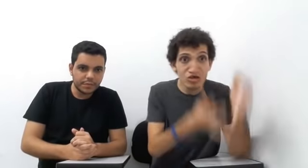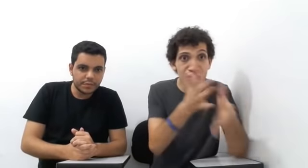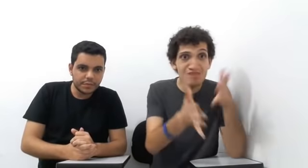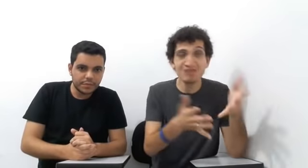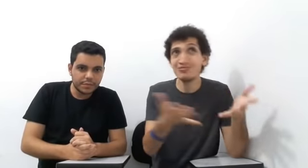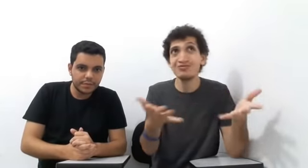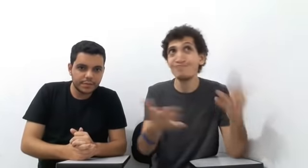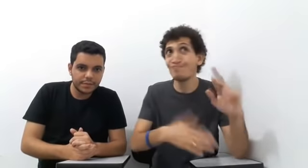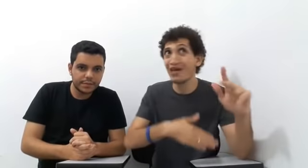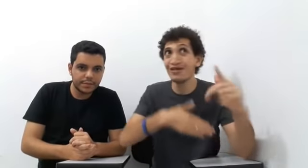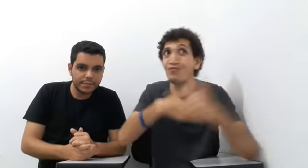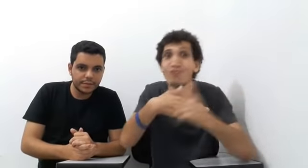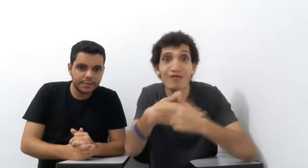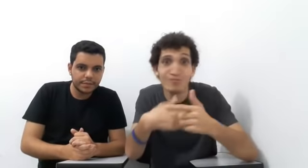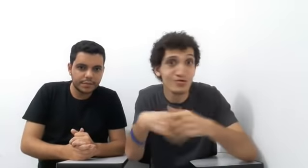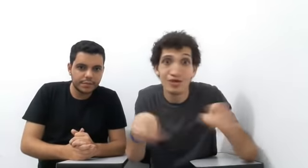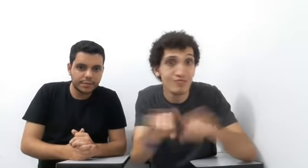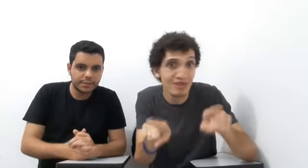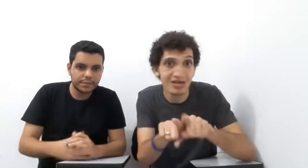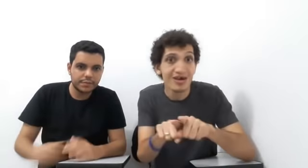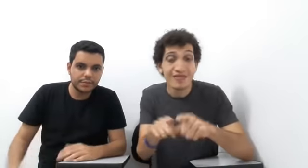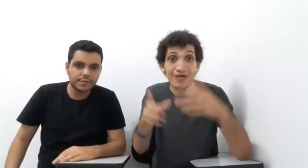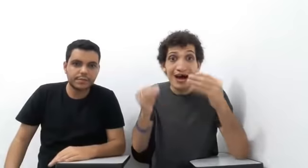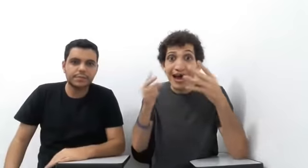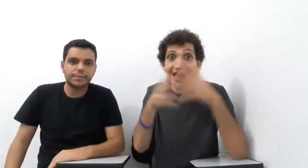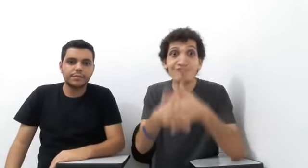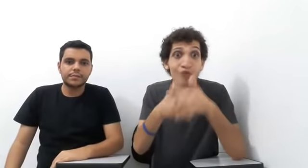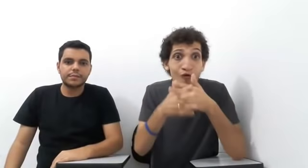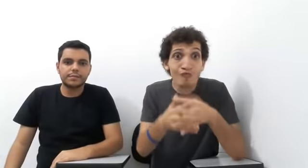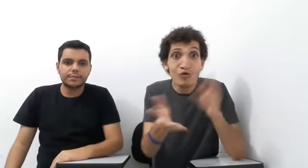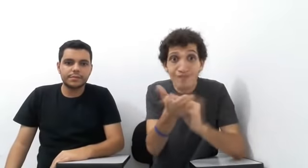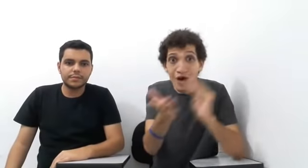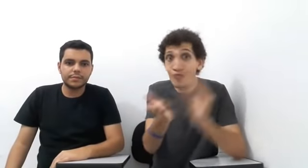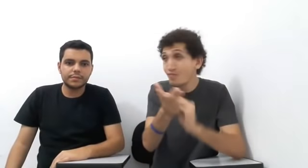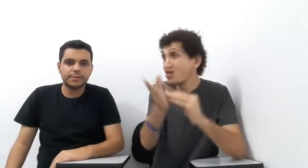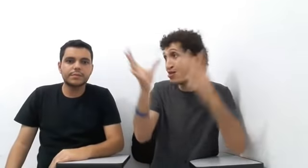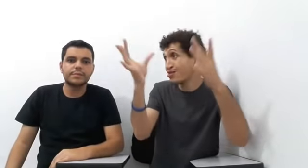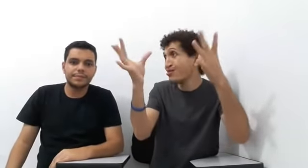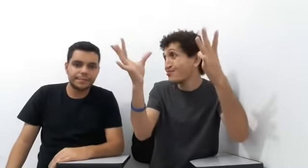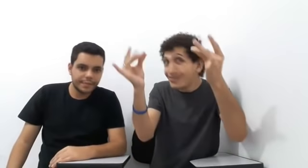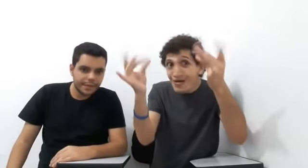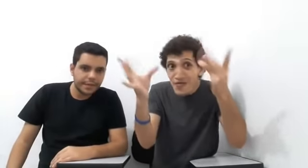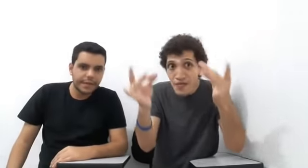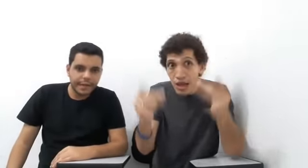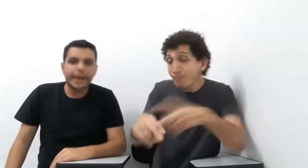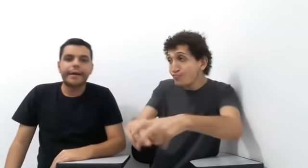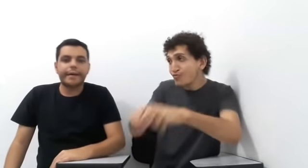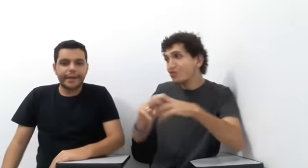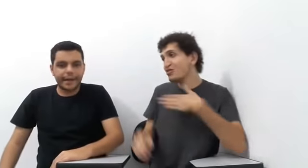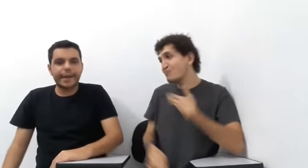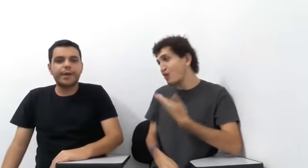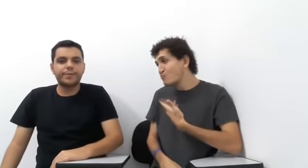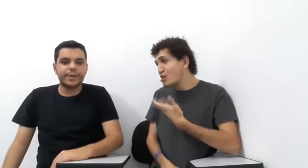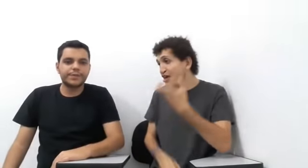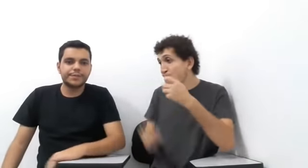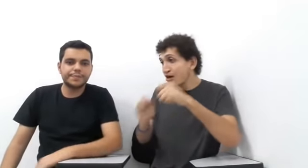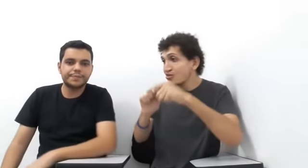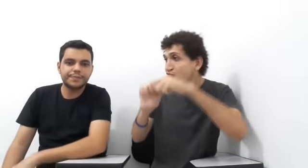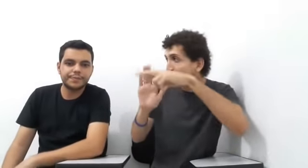livres, essa não é a função também. Então, é um concurso, falta ali nessa literatura, realmente é fazer